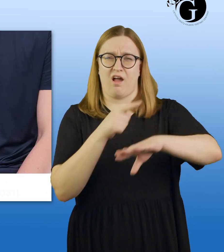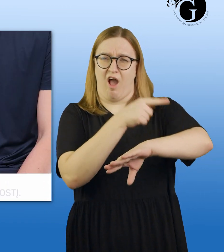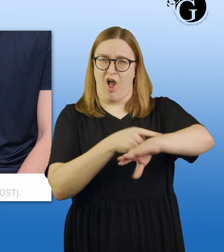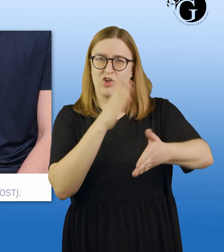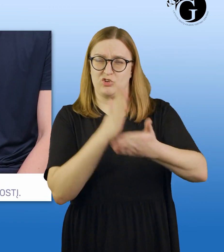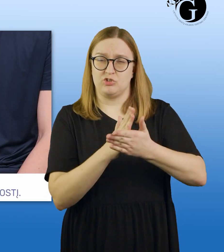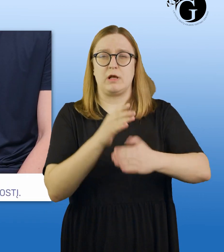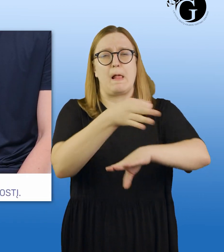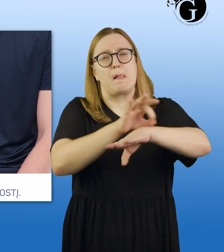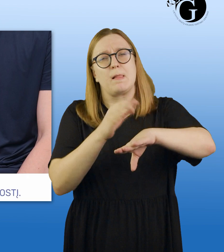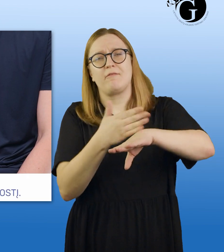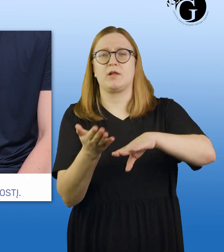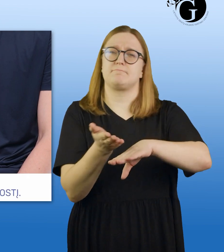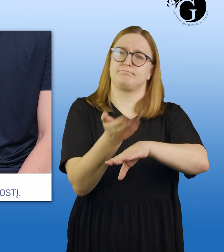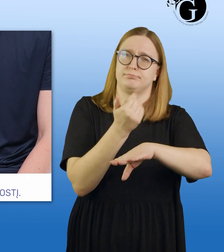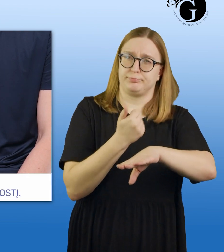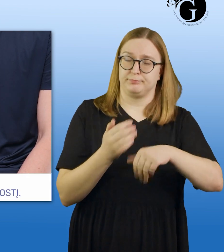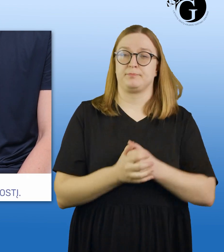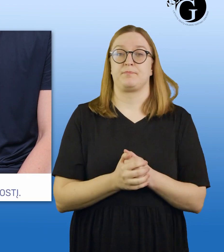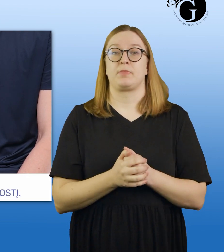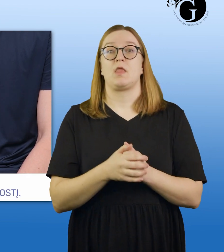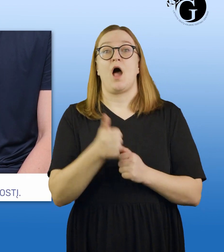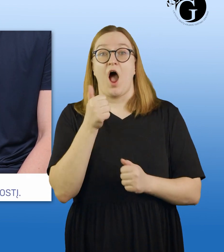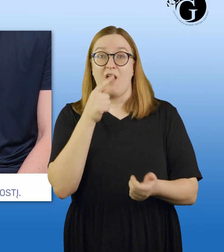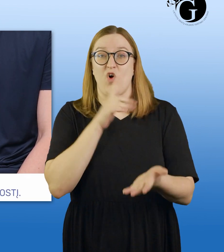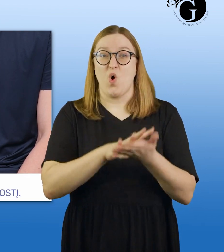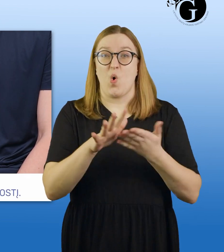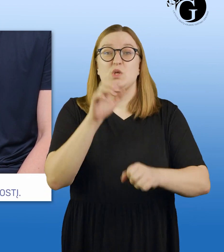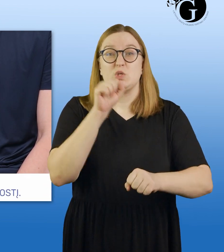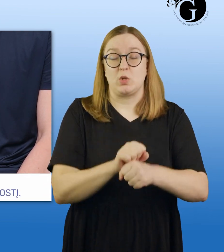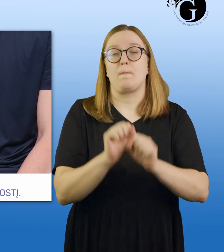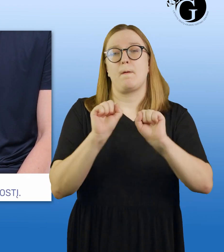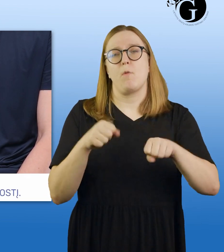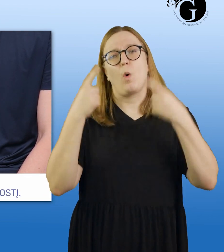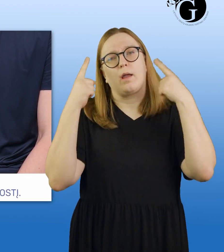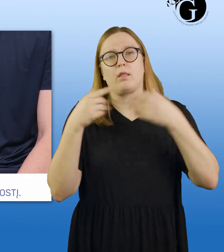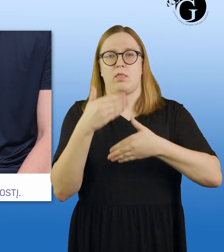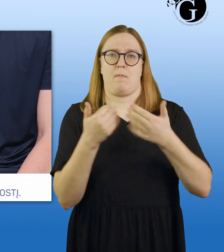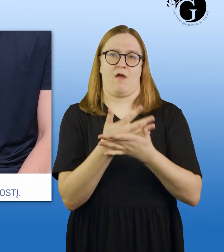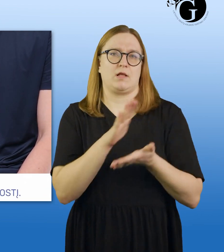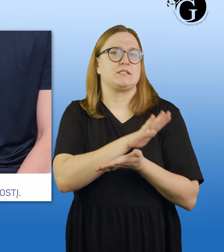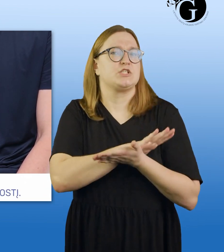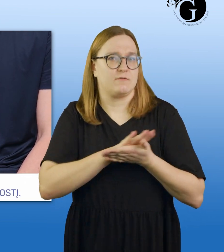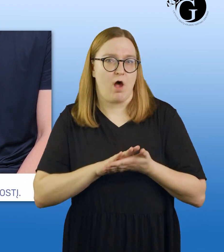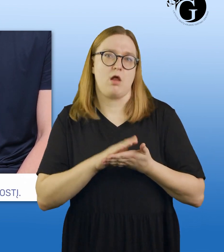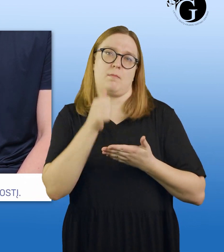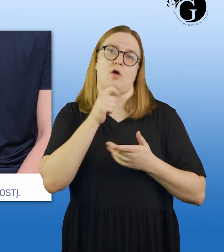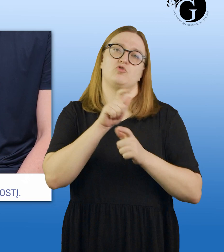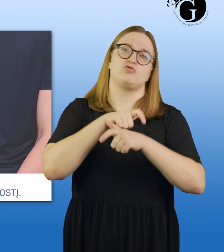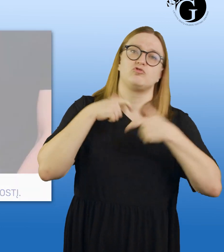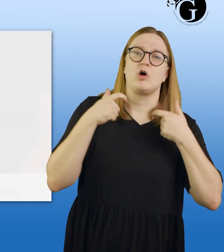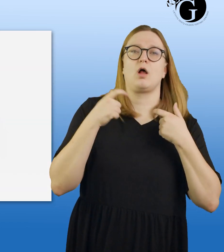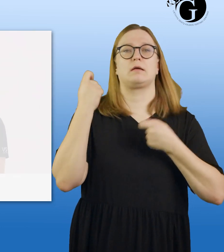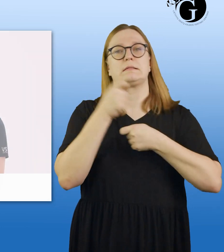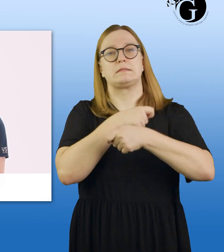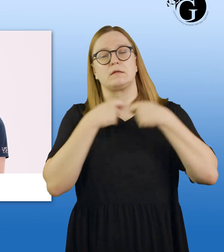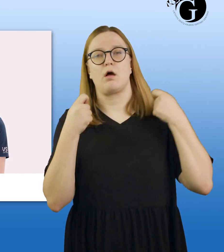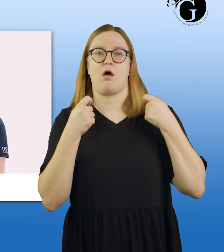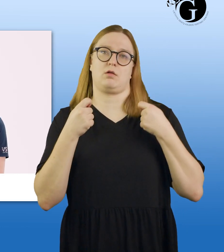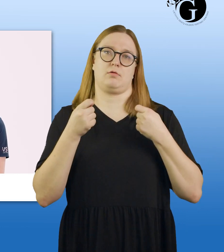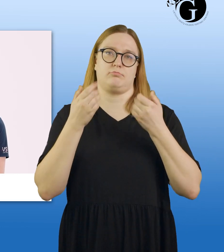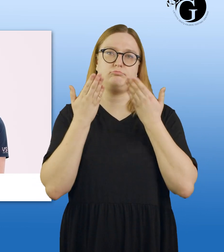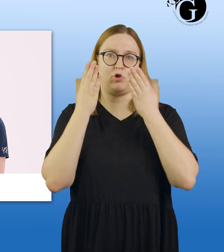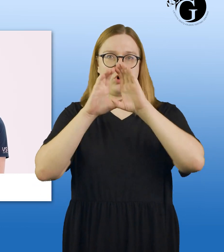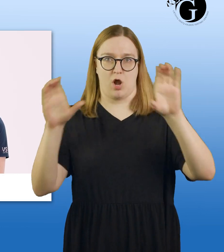papuošalus. Kraujavimui stabdyti galite panaudoti ir švarius audinius – šaliką, skarelę, rankšluostį.